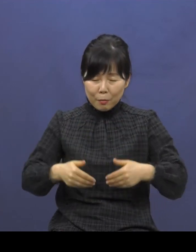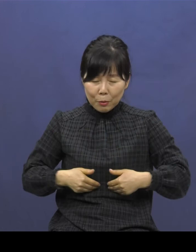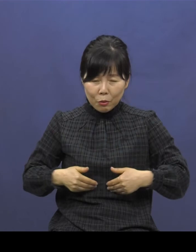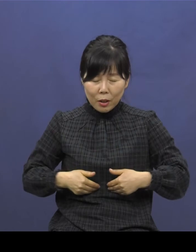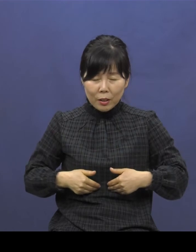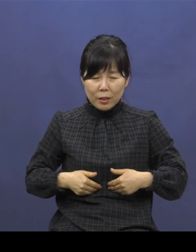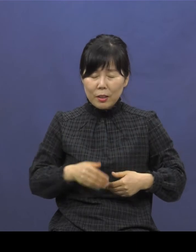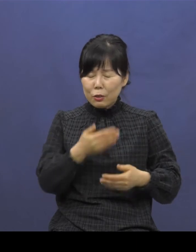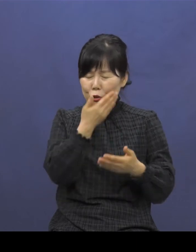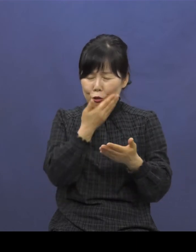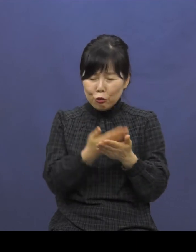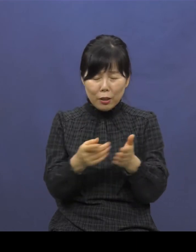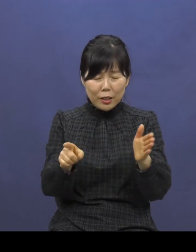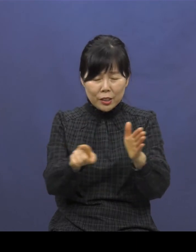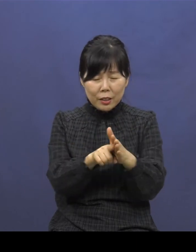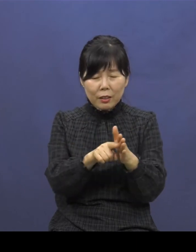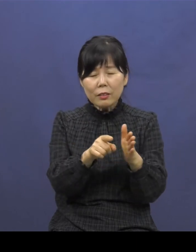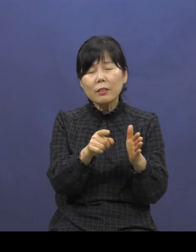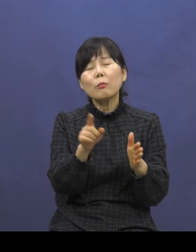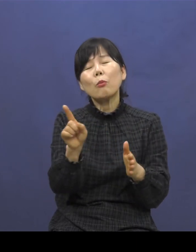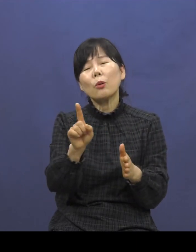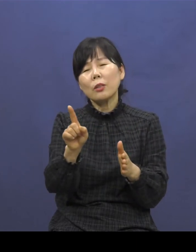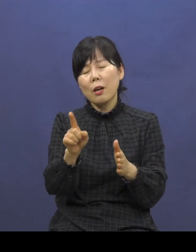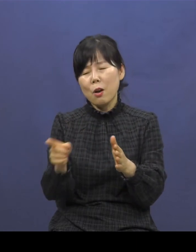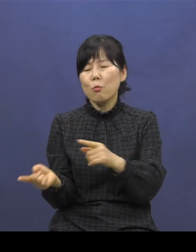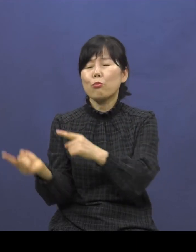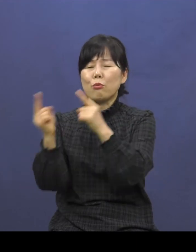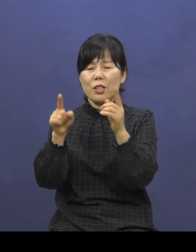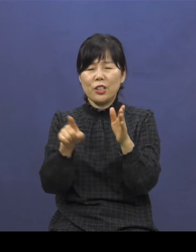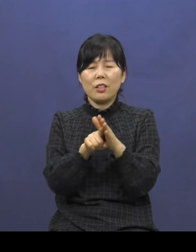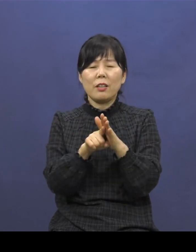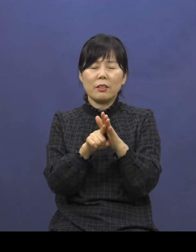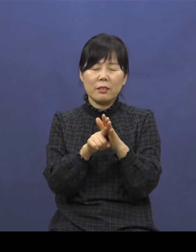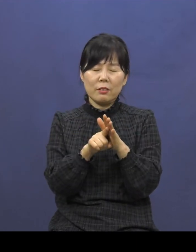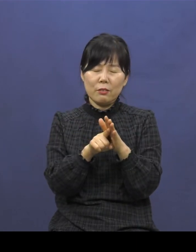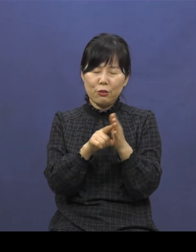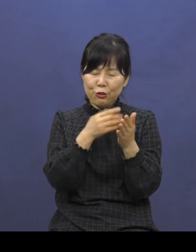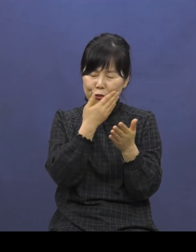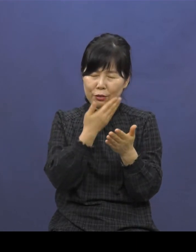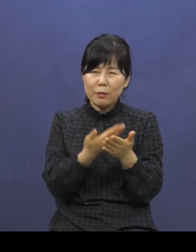지금 우리에게 있어야 할 정말 중요한 신앙은요, 부활신앙입니다.